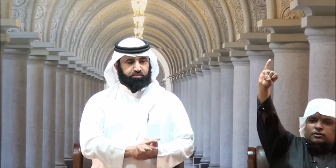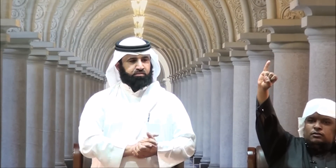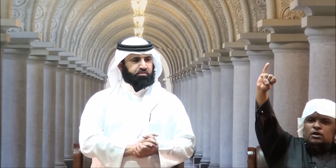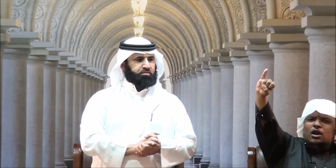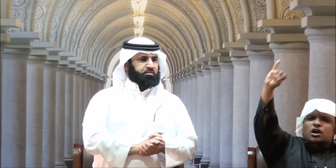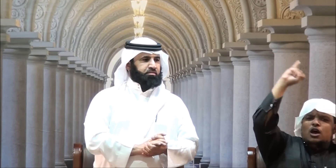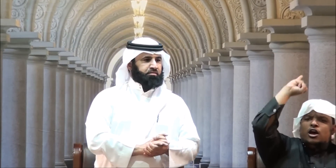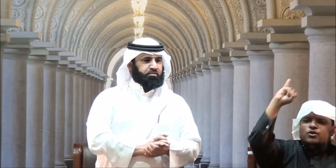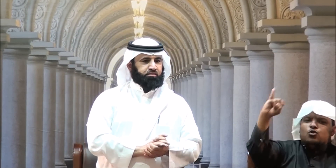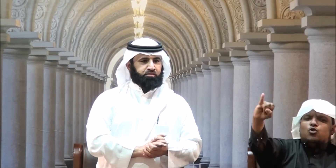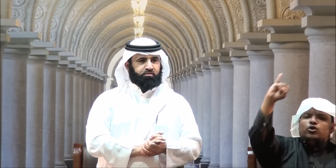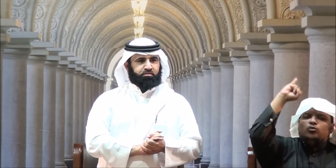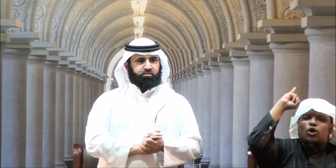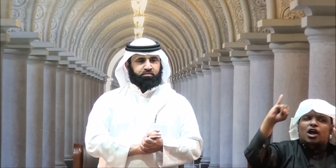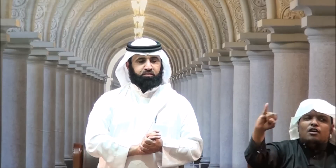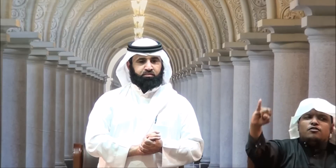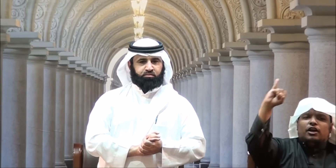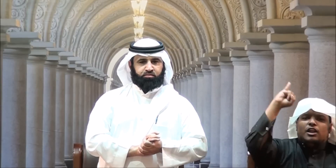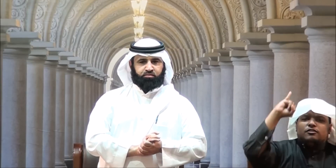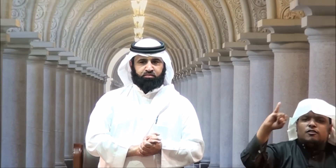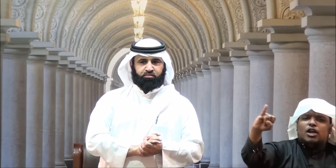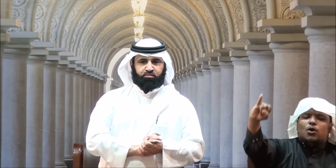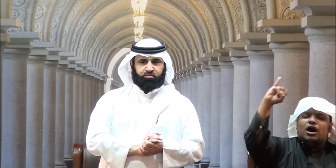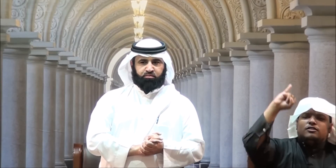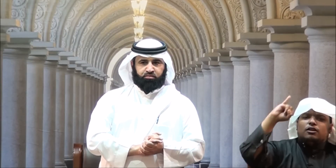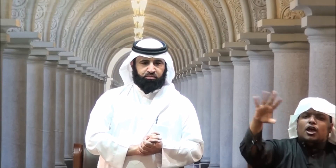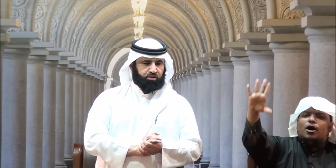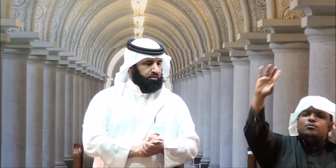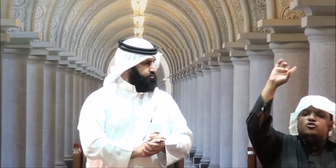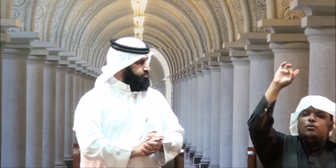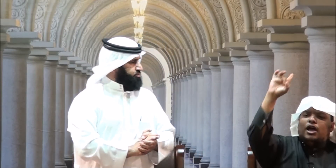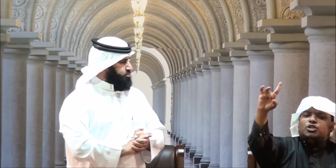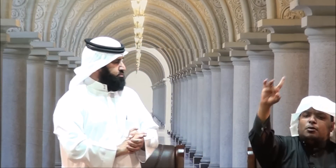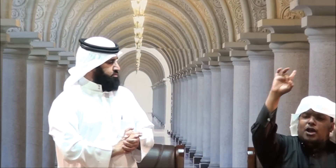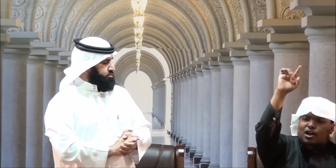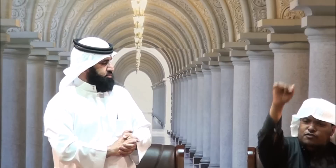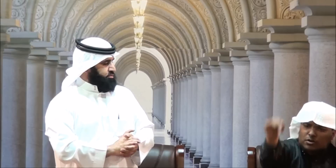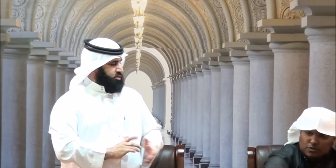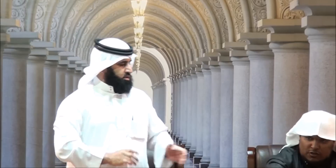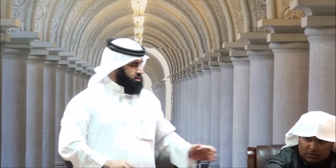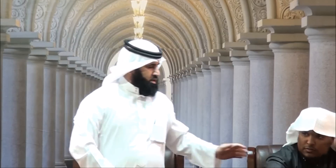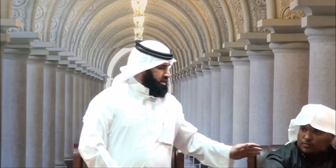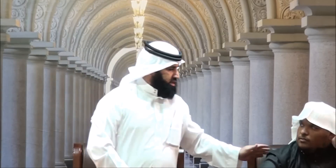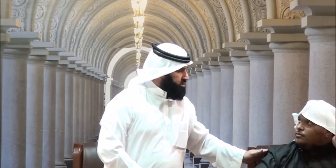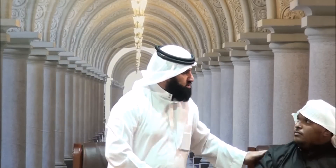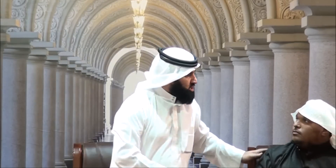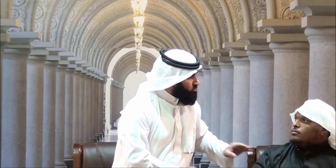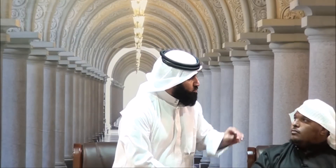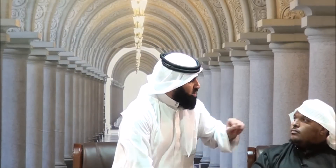أولا أن يكون محافظ على الصلوات الخمس مع الجماعة في المسجد